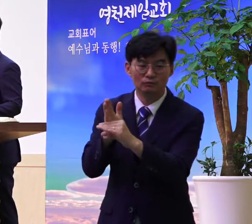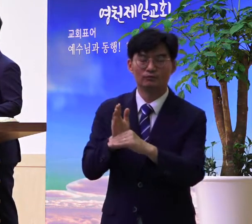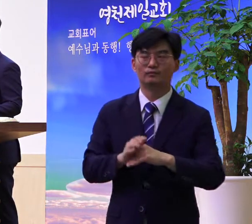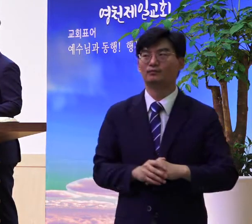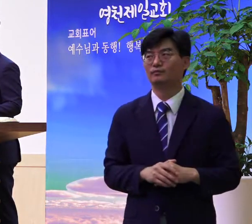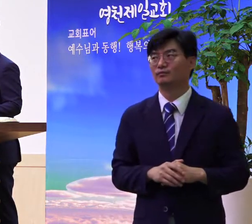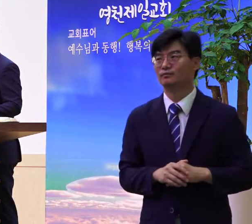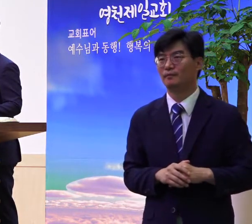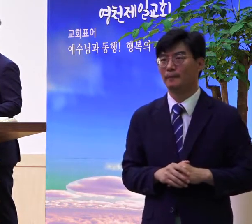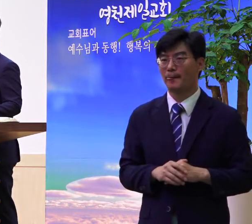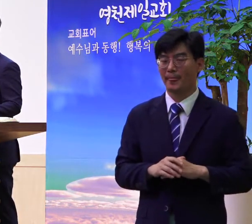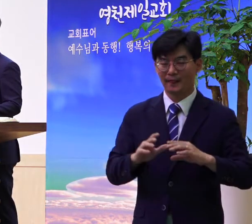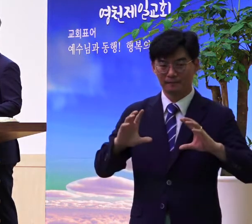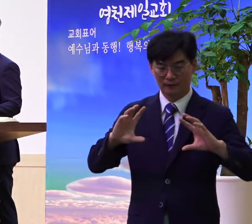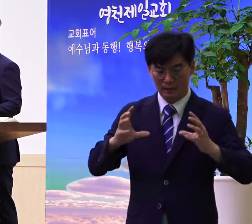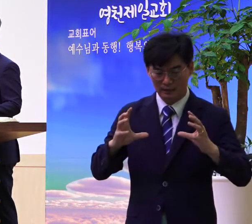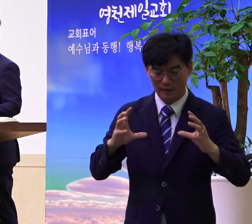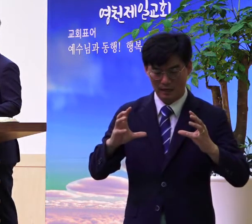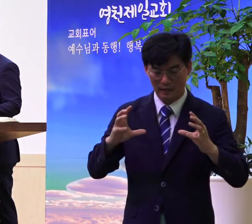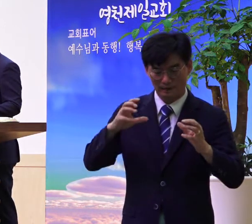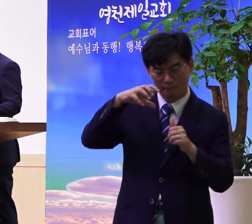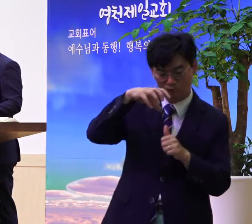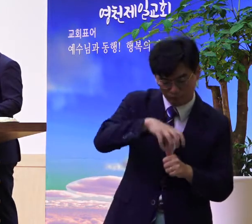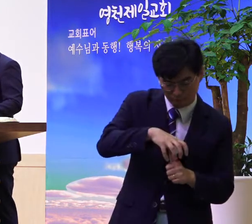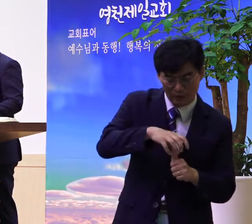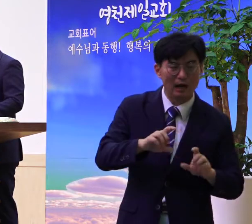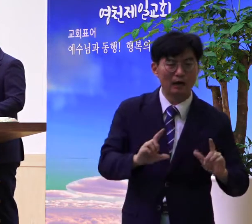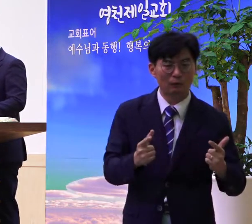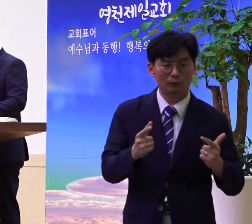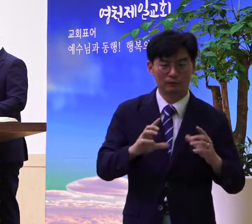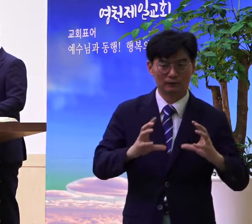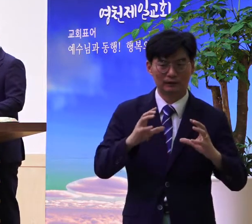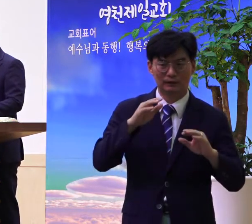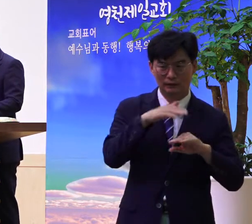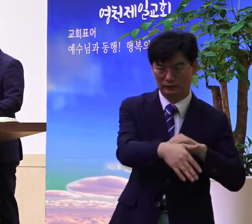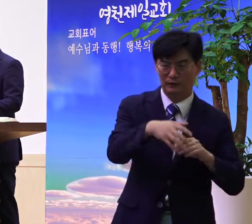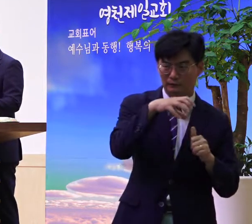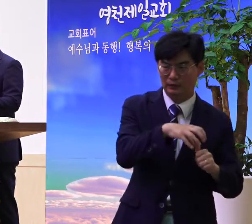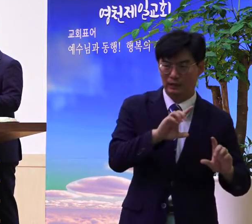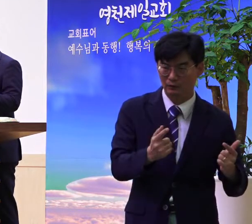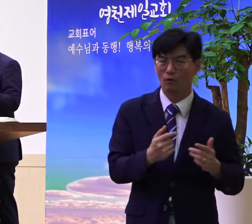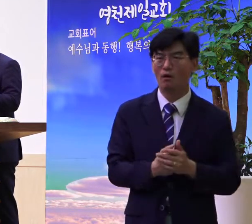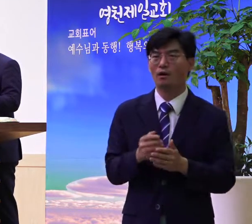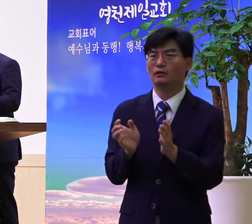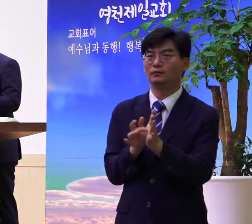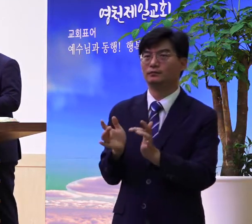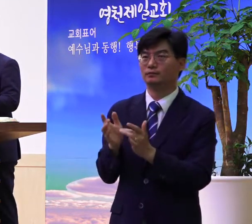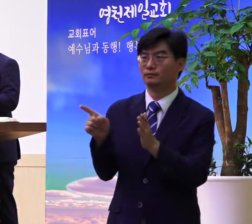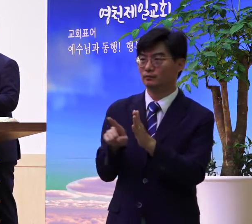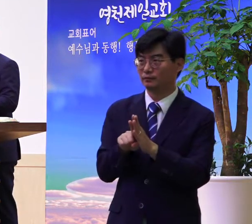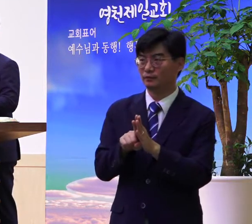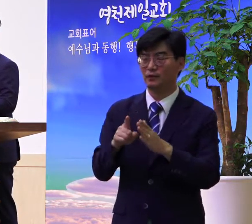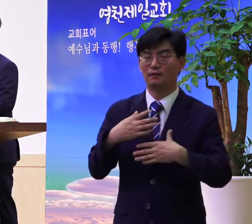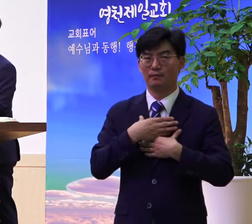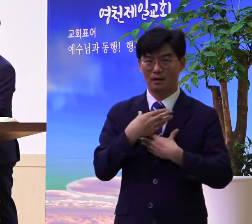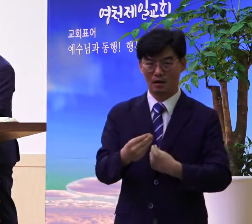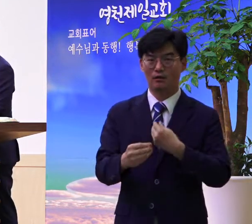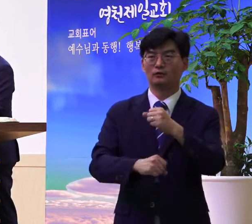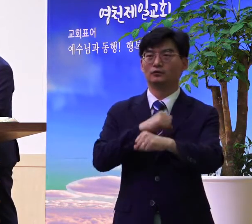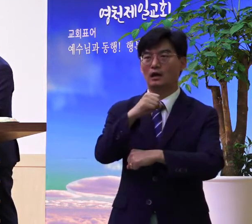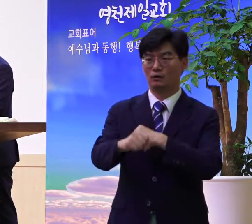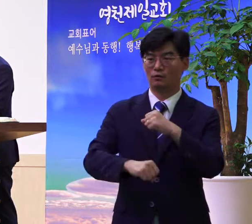나그네에게는 세상에 얽매이지 않는 그런 자유가 있습니다. 하지만 나그네가 항상